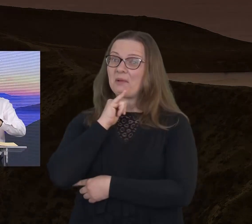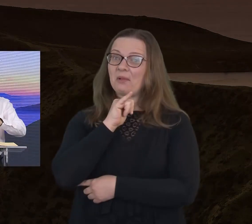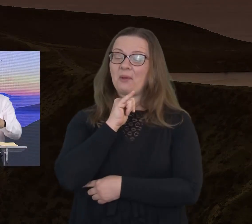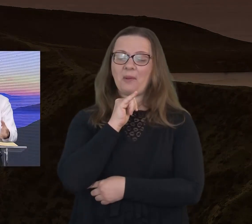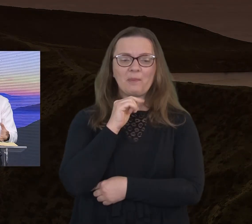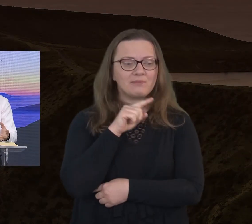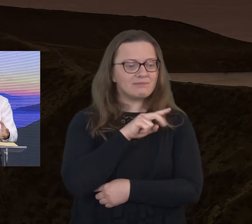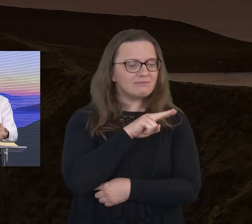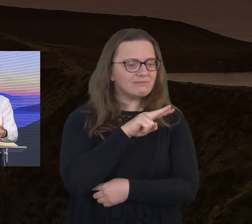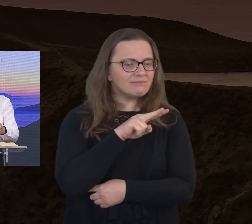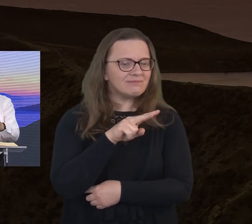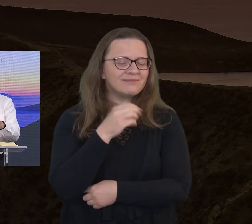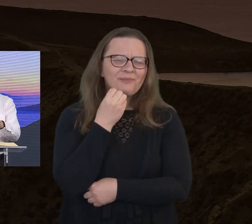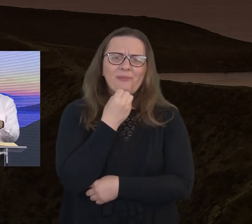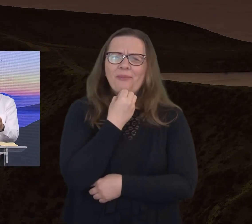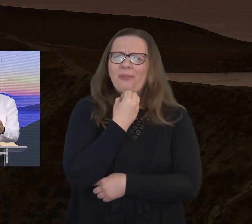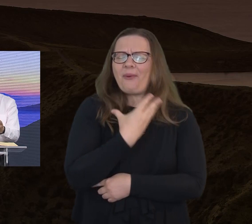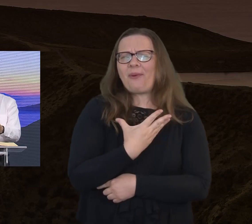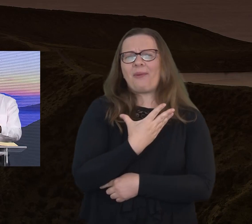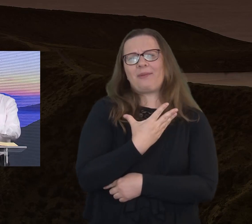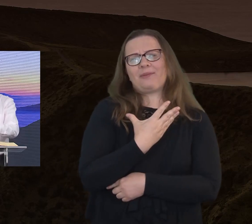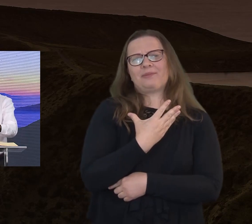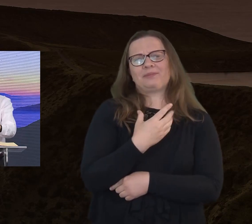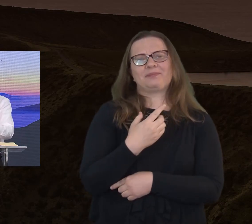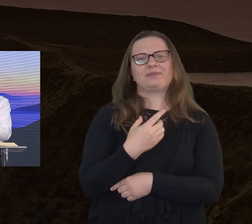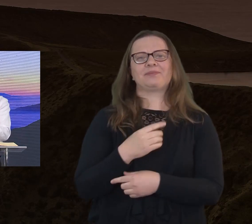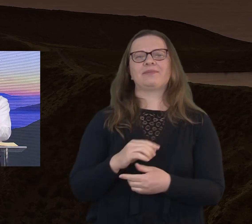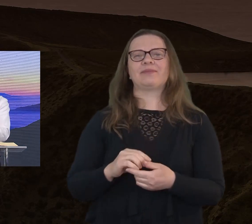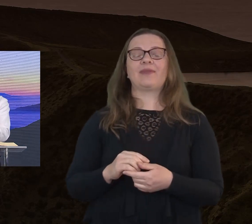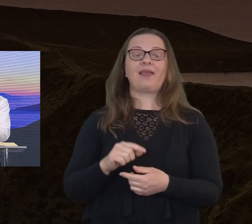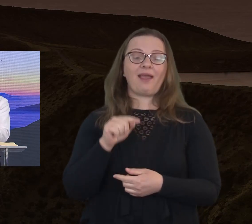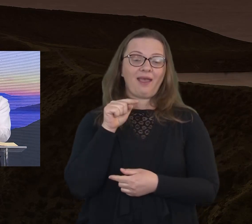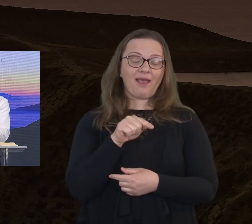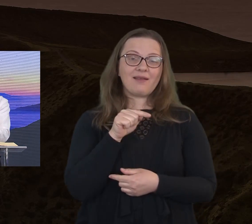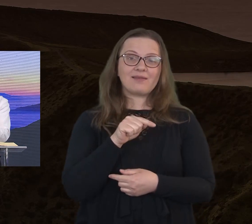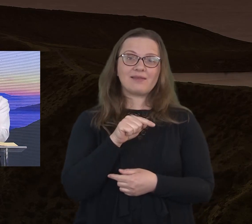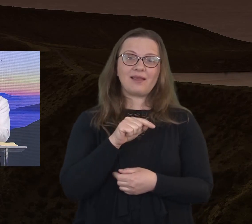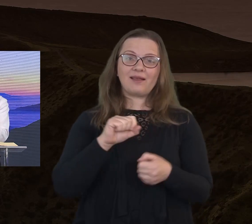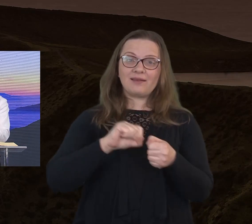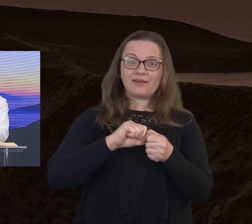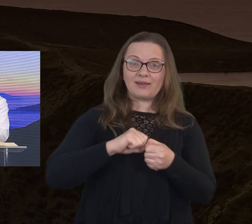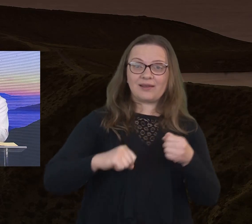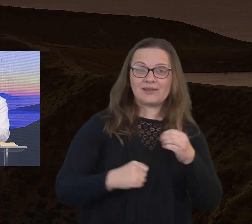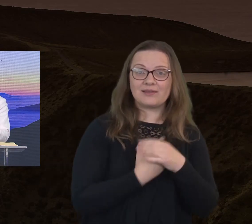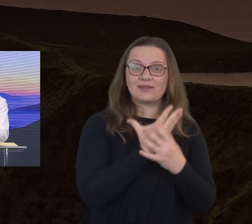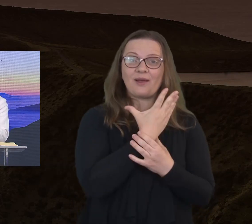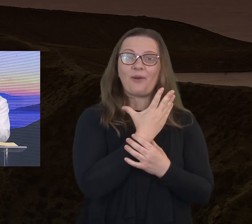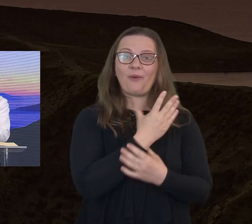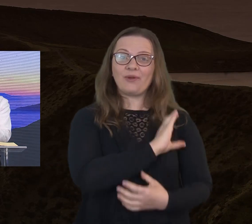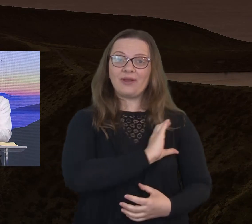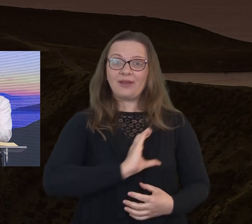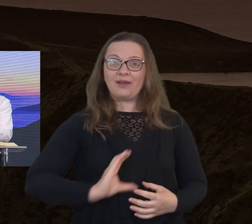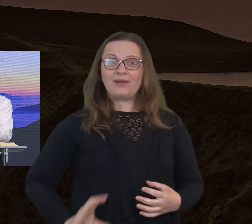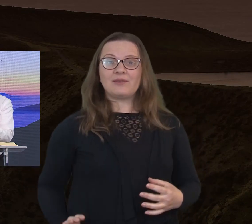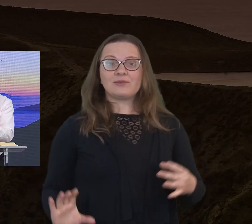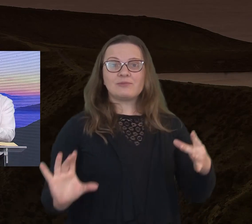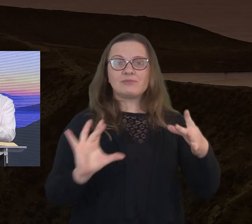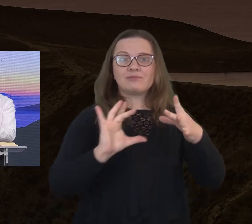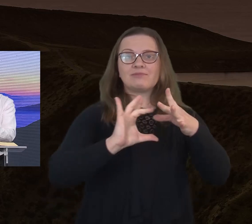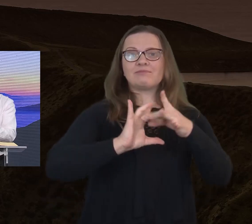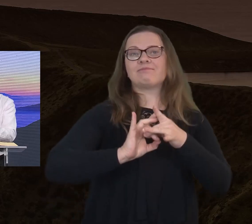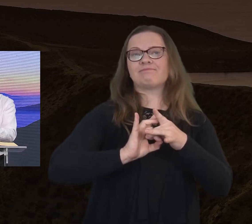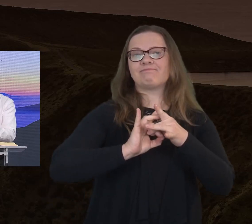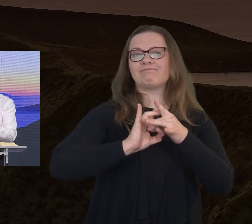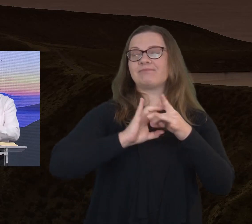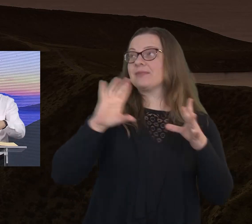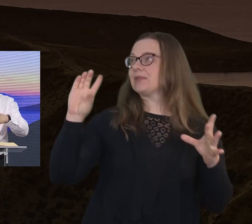ele criou, a criação estava conectada em Cristo. A criação estava conectada